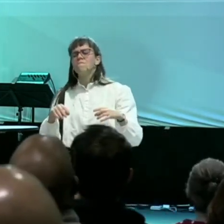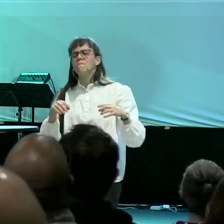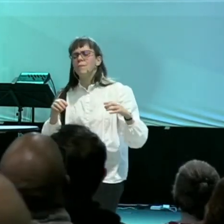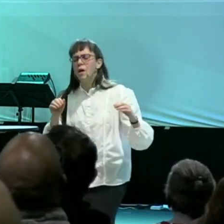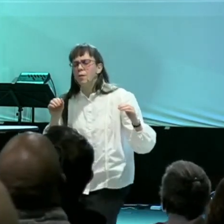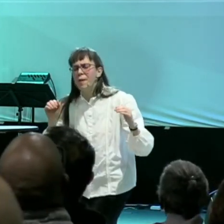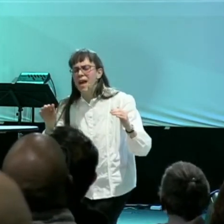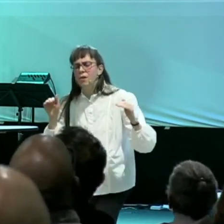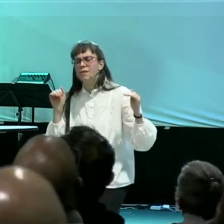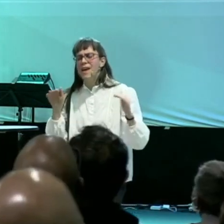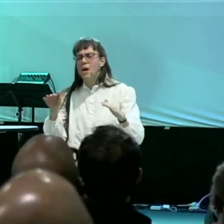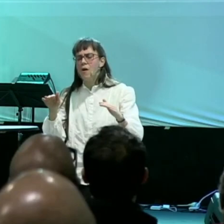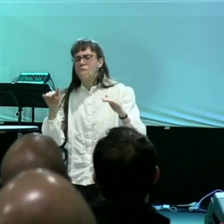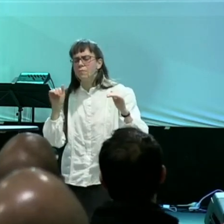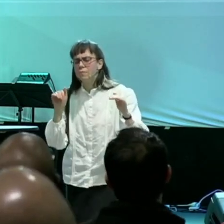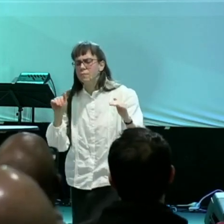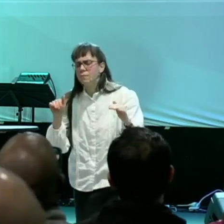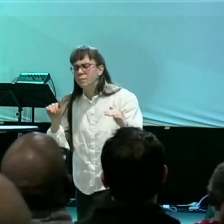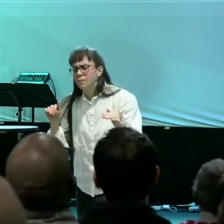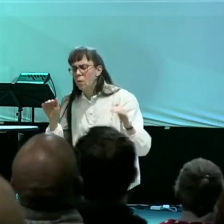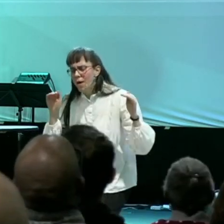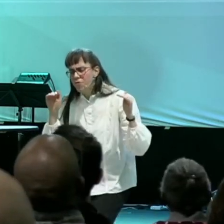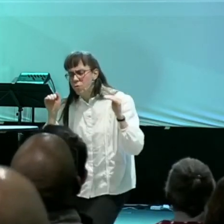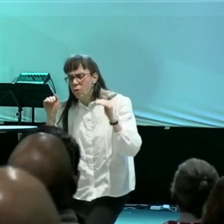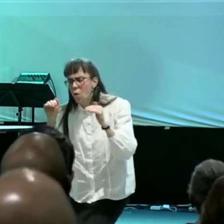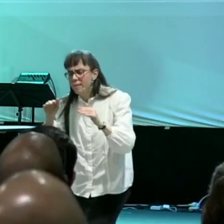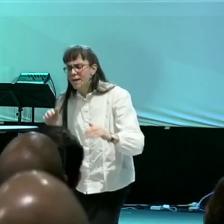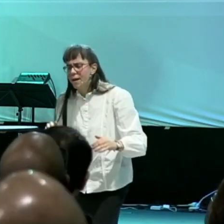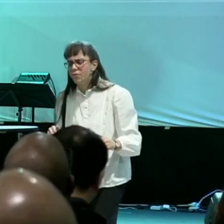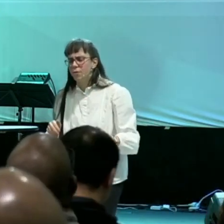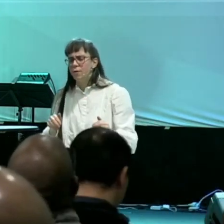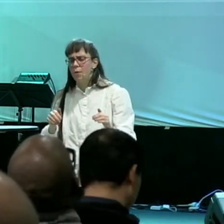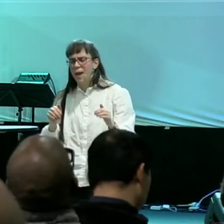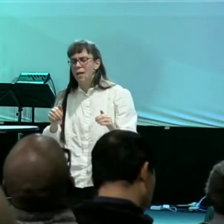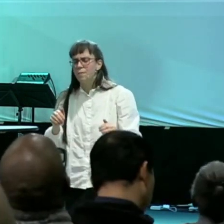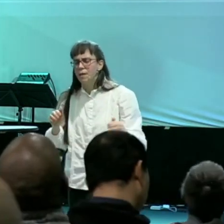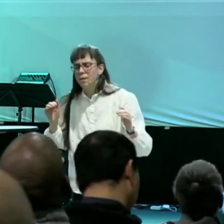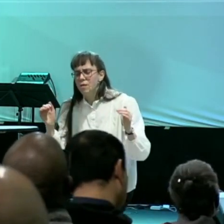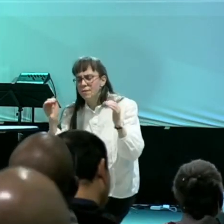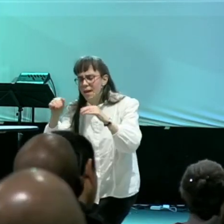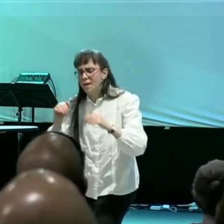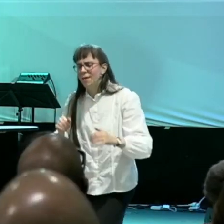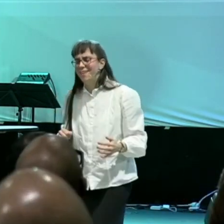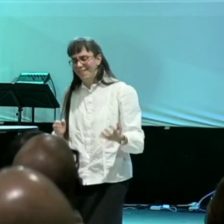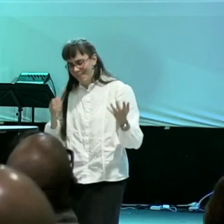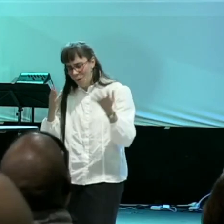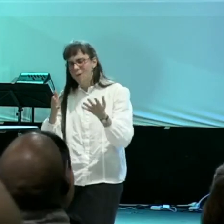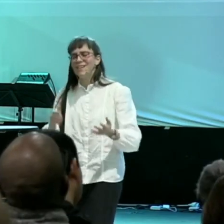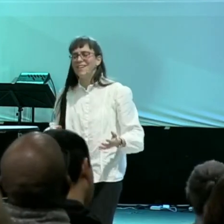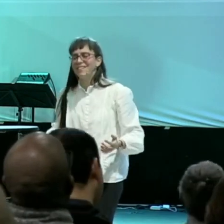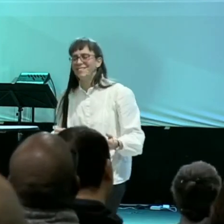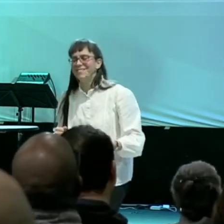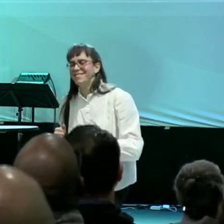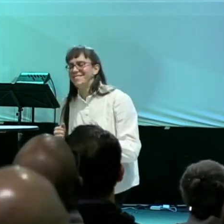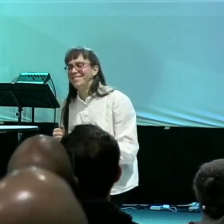va décoller. Non, il faut monter dedans, il faut monter dedans. Il faut monter dedans. Just take, go